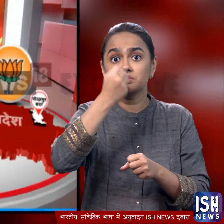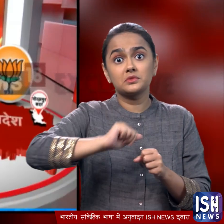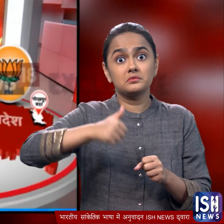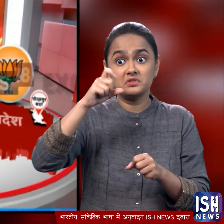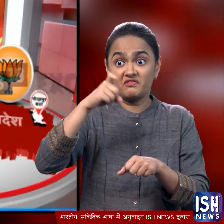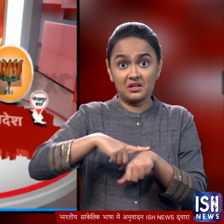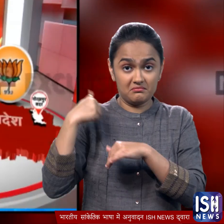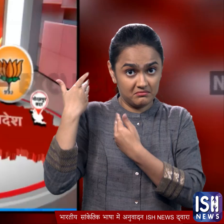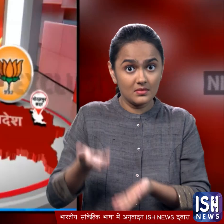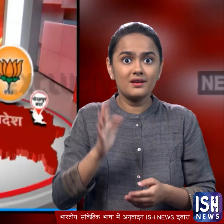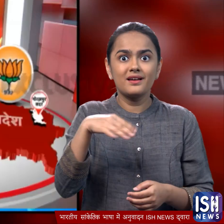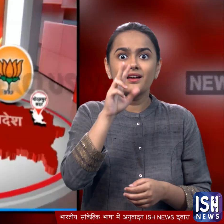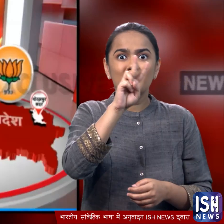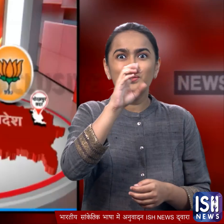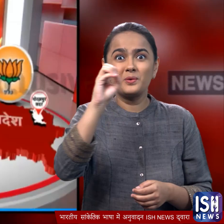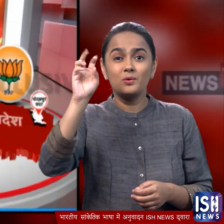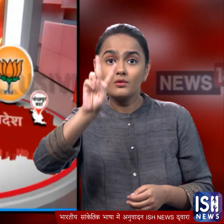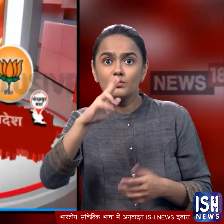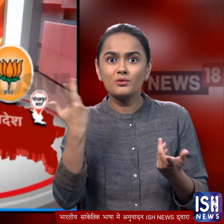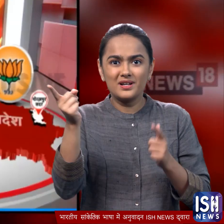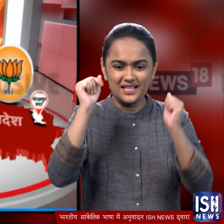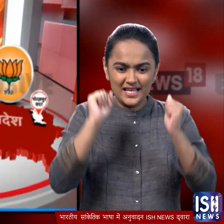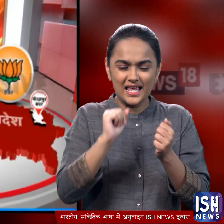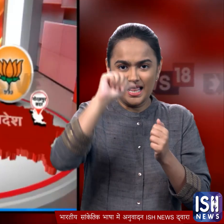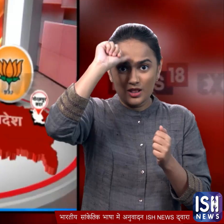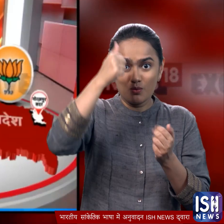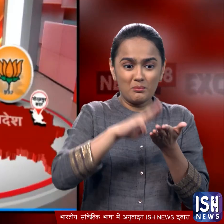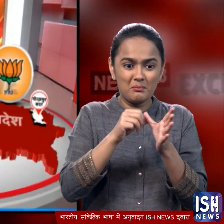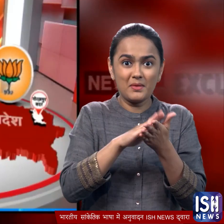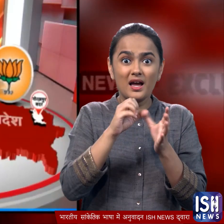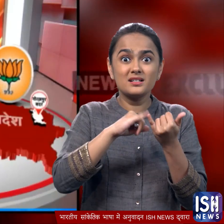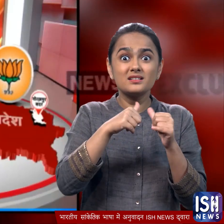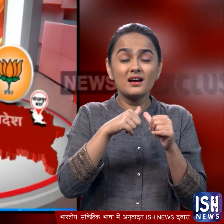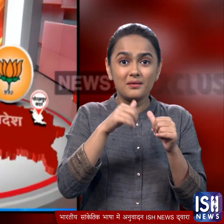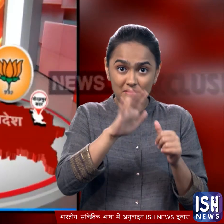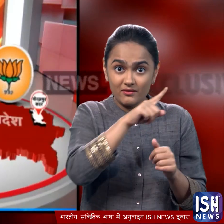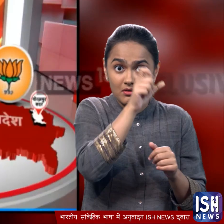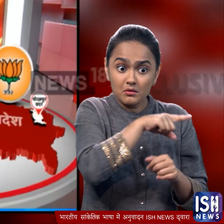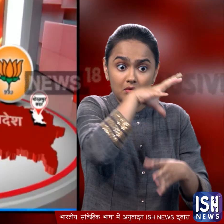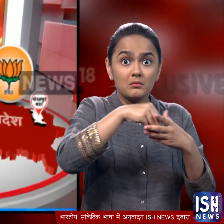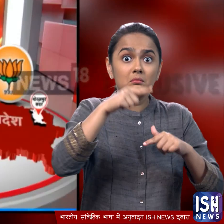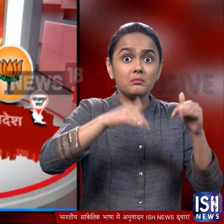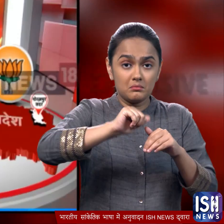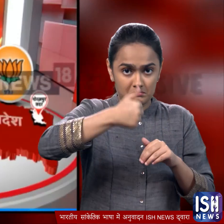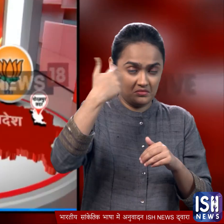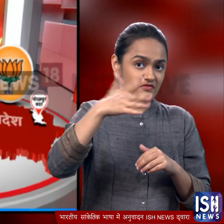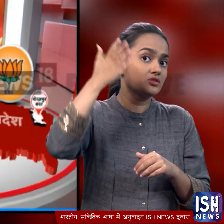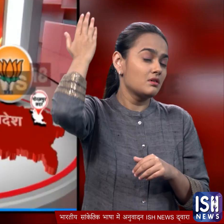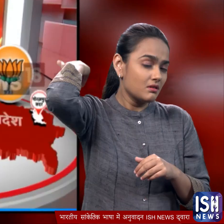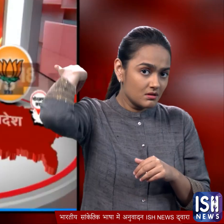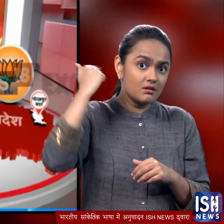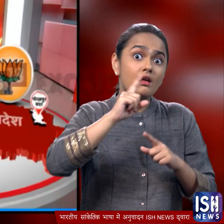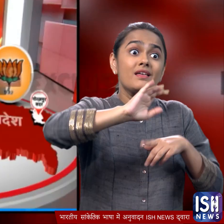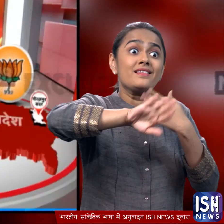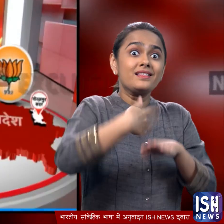पर बीजेपी ने जीत दर्ज की है। जबकि 2002 में इस सीट पर हिंदू महासभा के टिकट पर राधा मोहन दास अग्रवाल चुनाव जीतने में कामयाब हुए